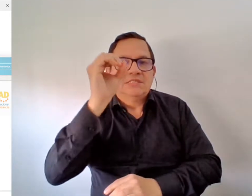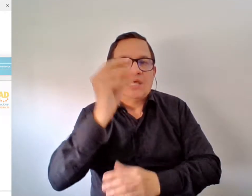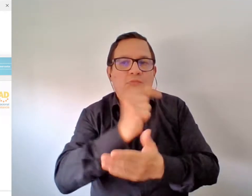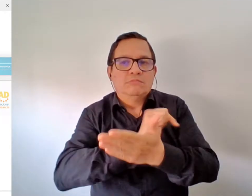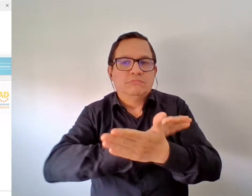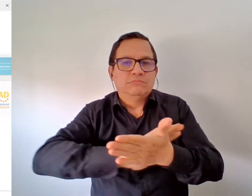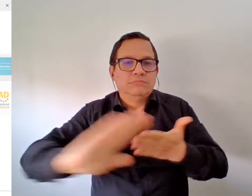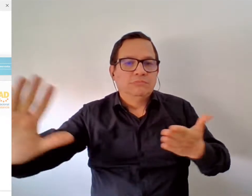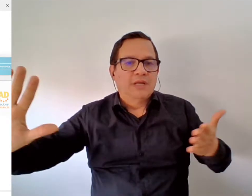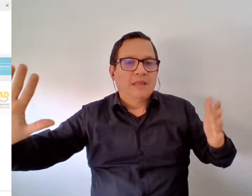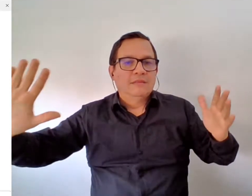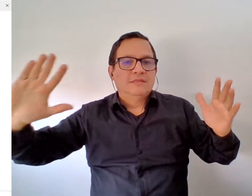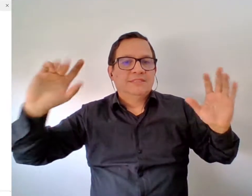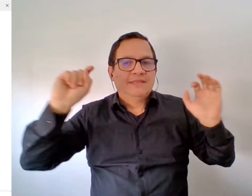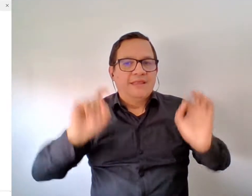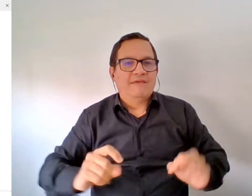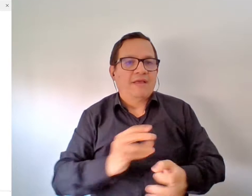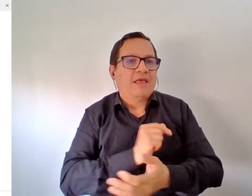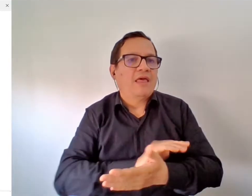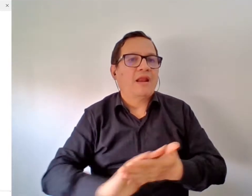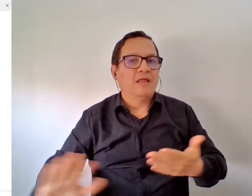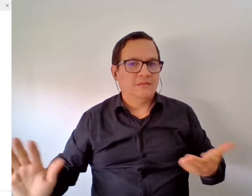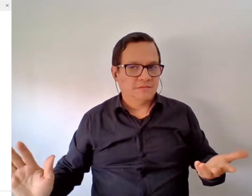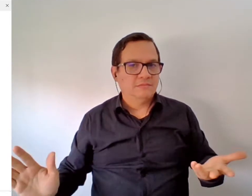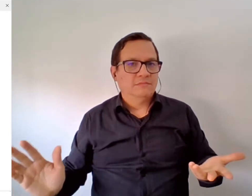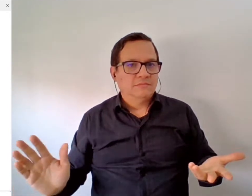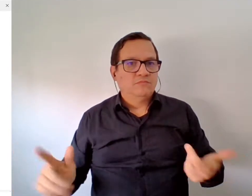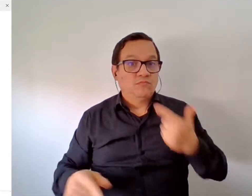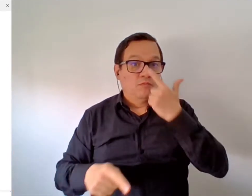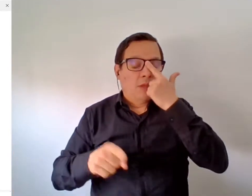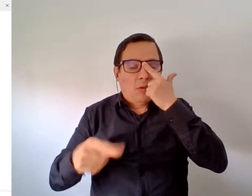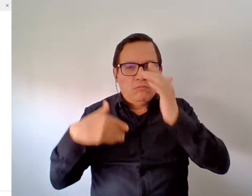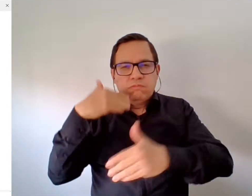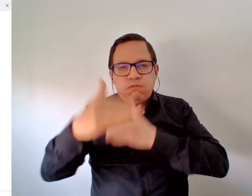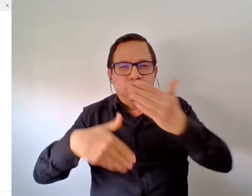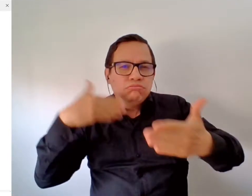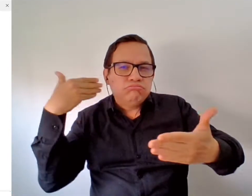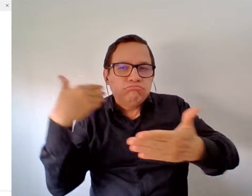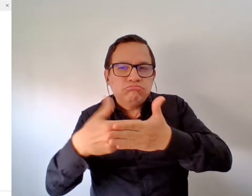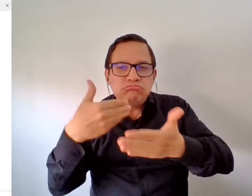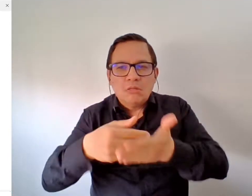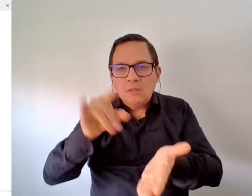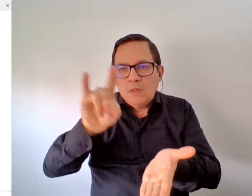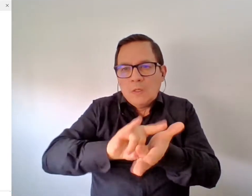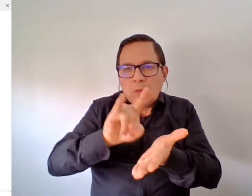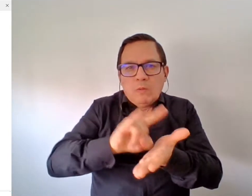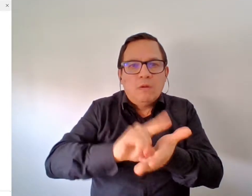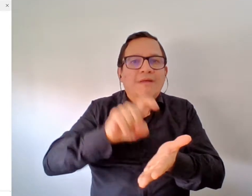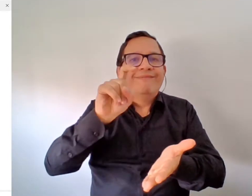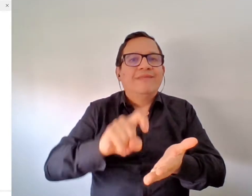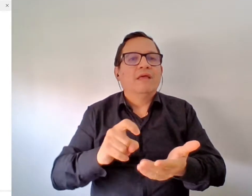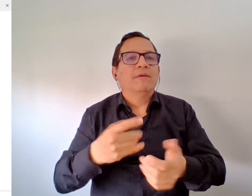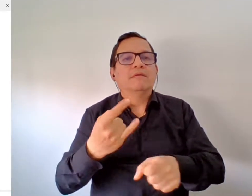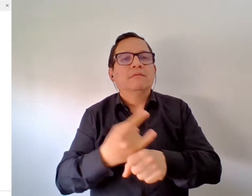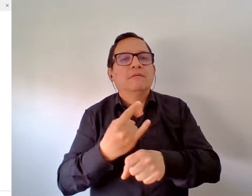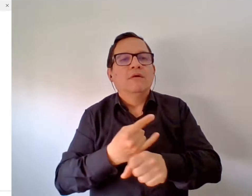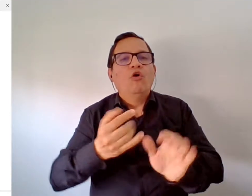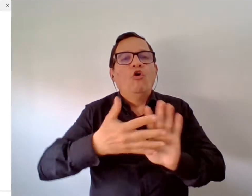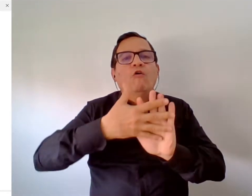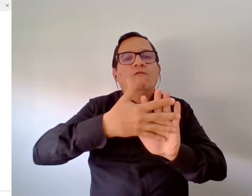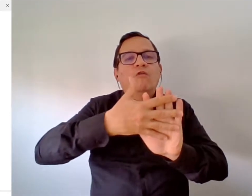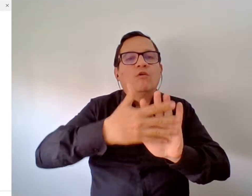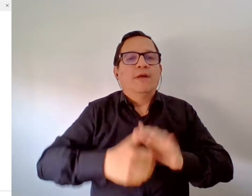académico. Para evidenciar el desarrollo del ejercicio de instalación se debe diligenciar el